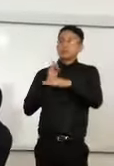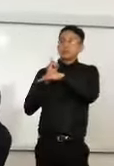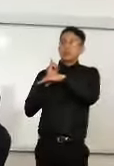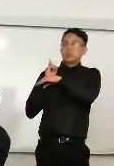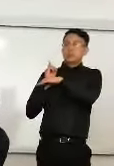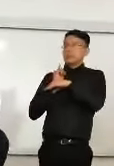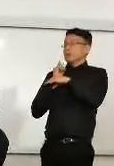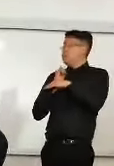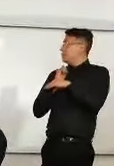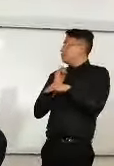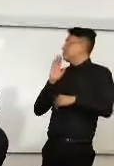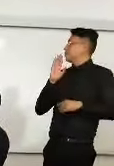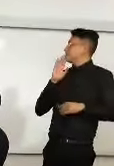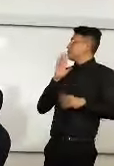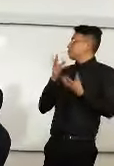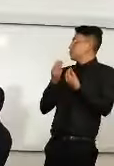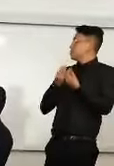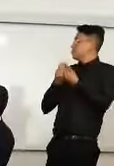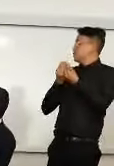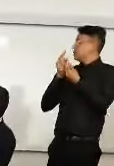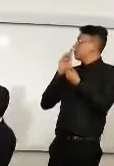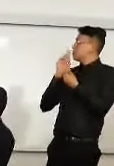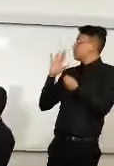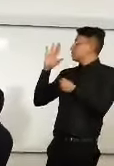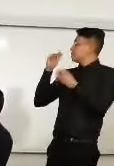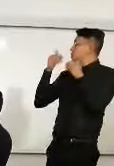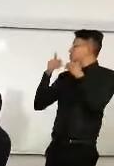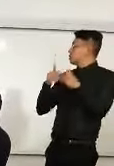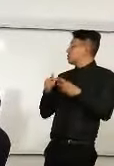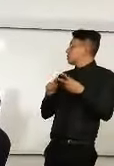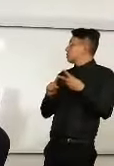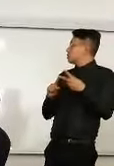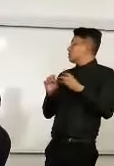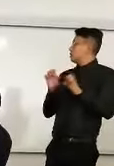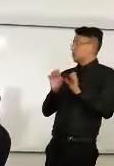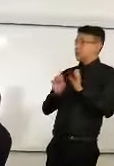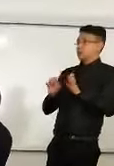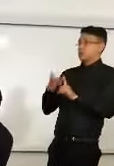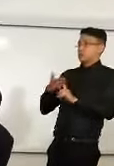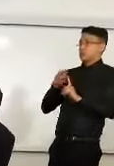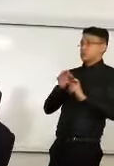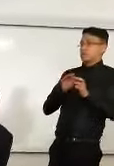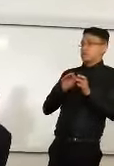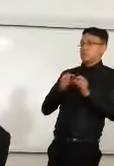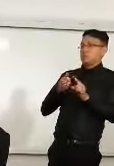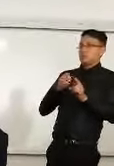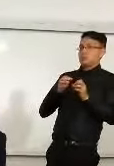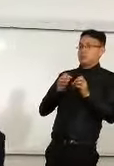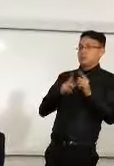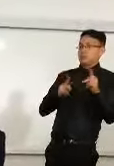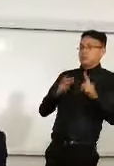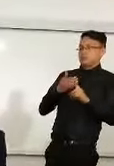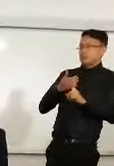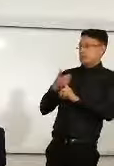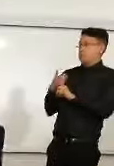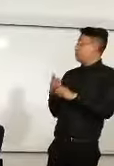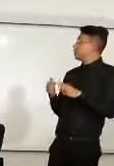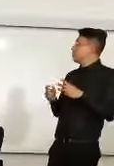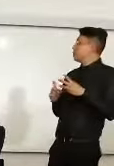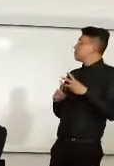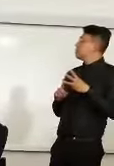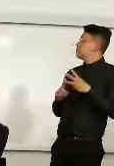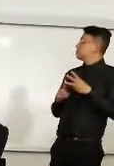institucionalidad, contamos con el Consejo Nacional de Discapacidad, la Defensoría del Pueblo, que además es el ente garante de todo este proceso,